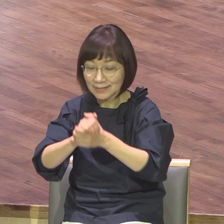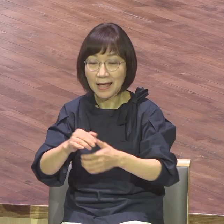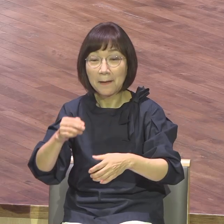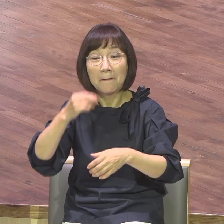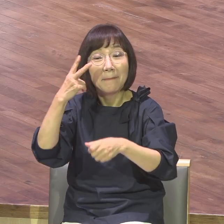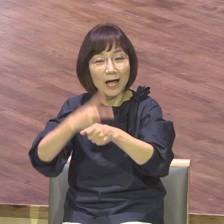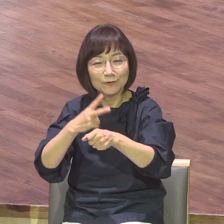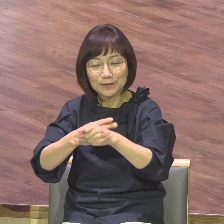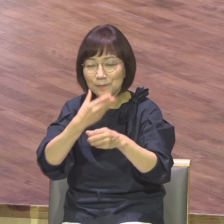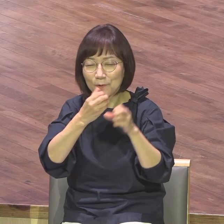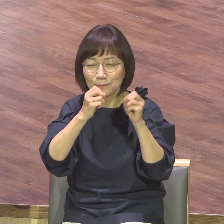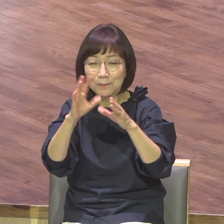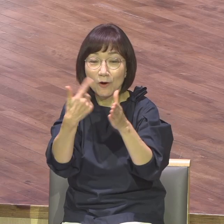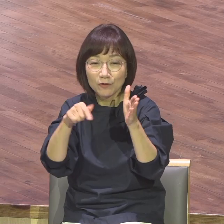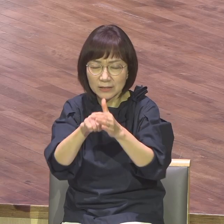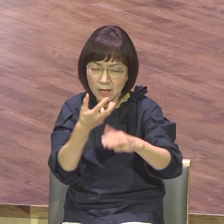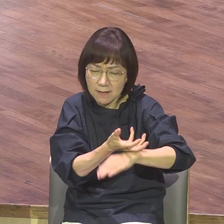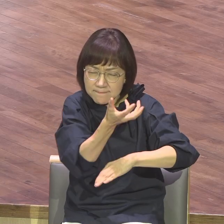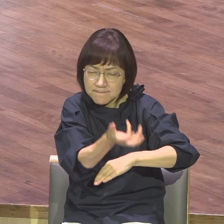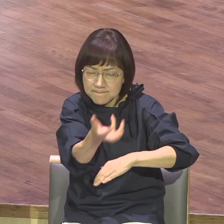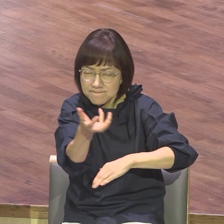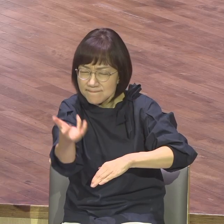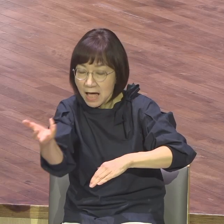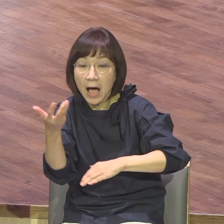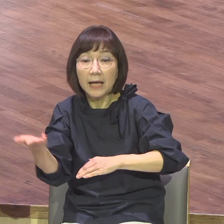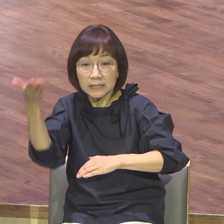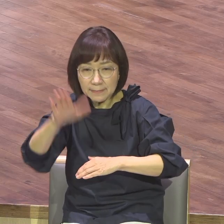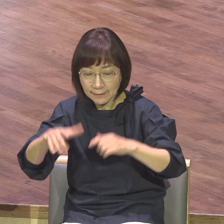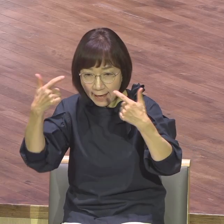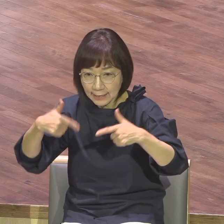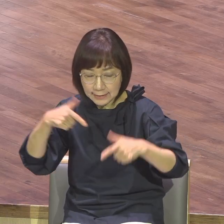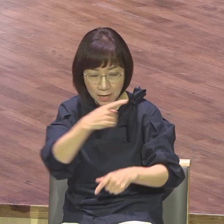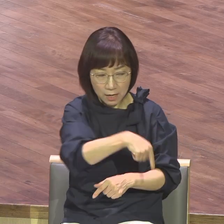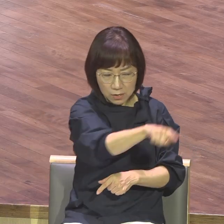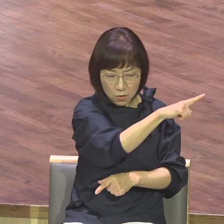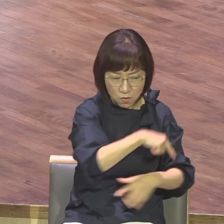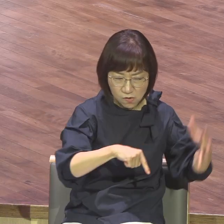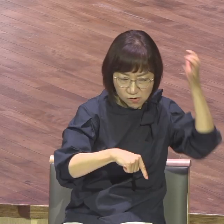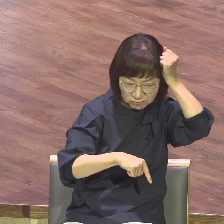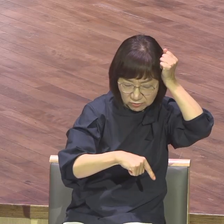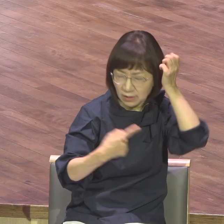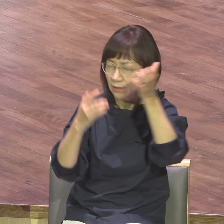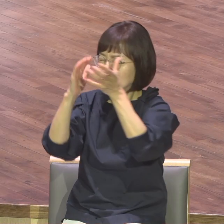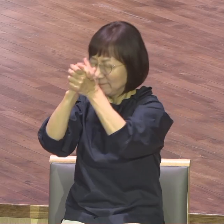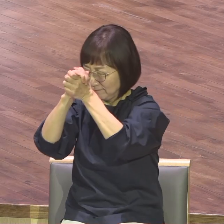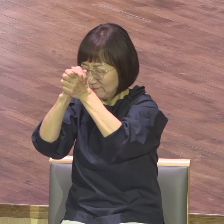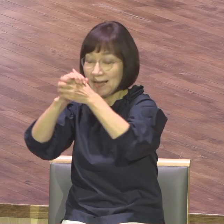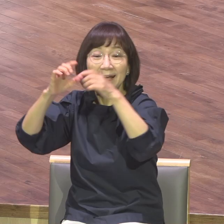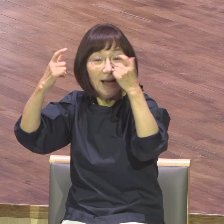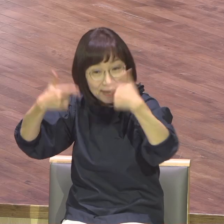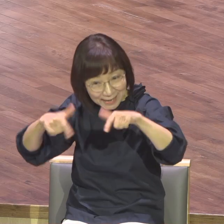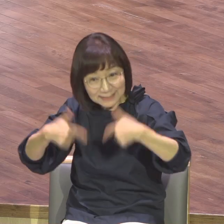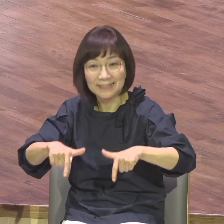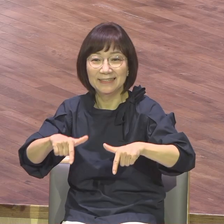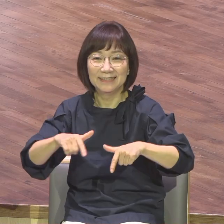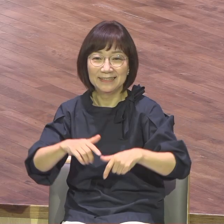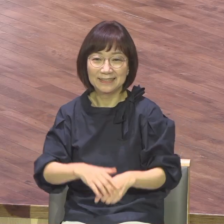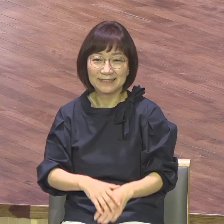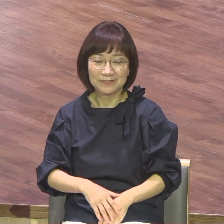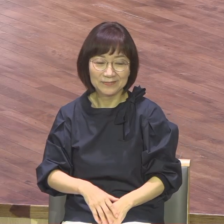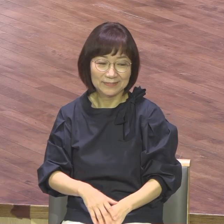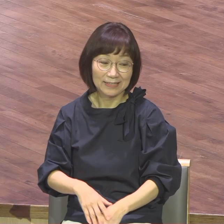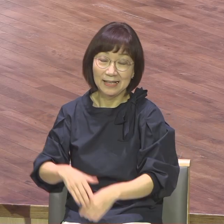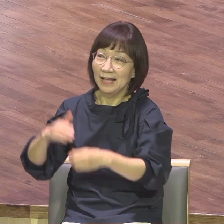되니까 에베소 지역을 품고 있었어요. 이곳에 있는 성도들이 성삼위 하나님의 역사를 통해서 헤븐 더